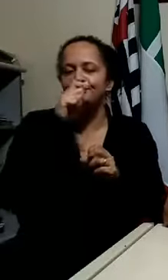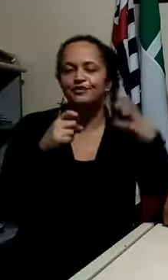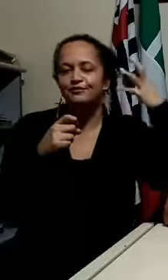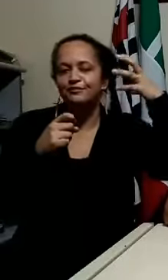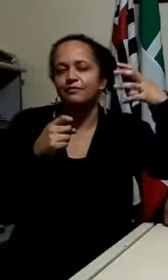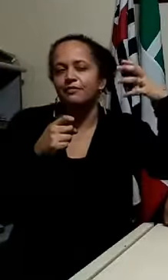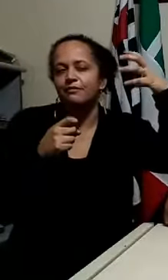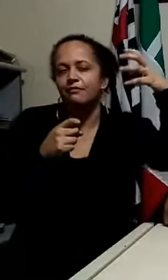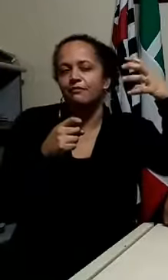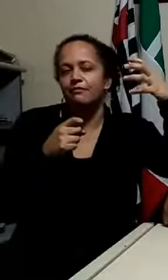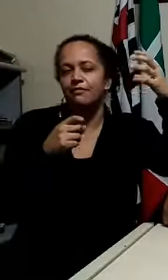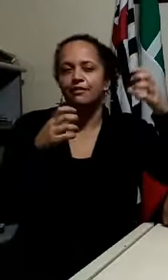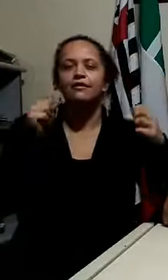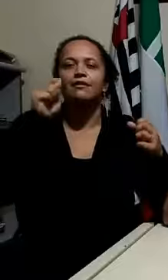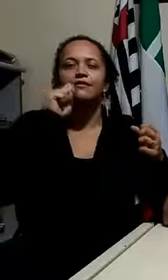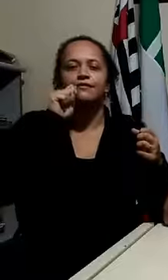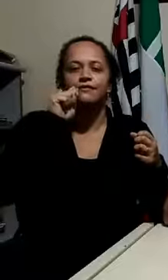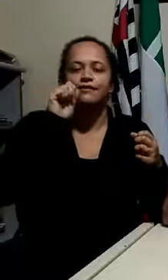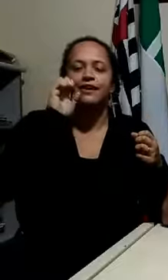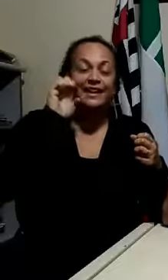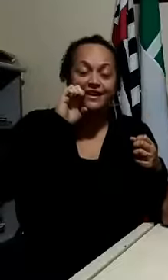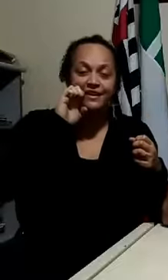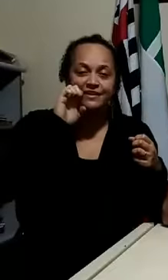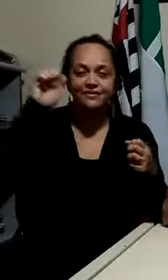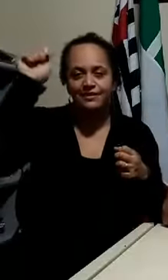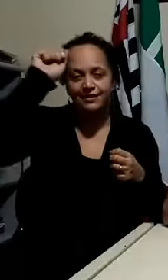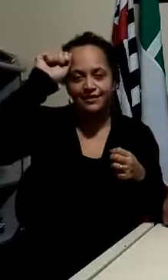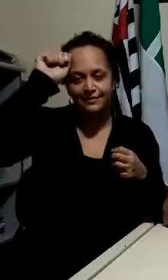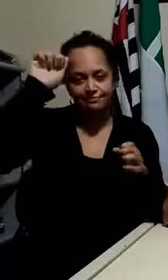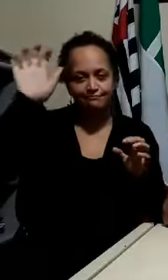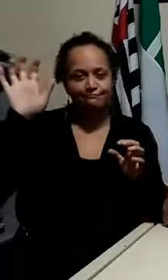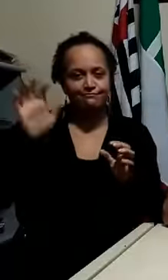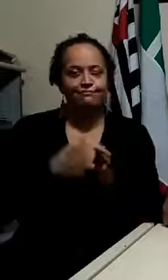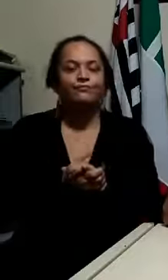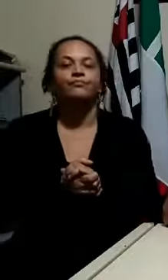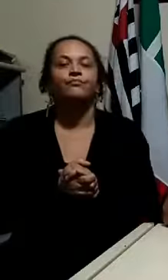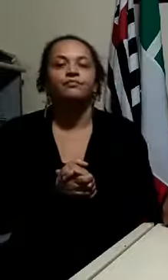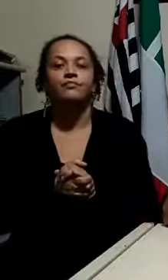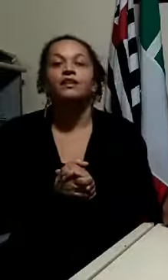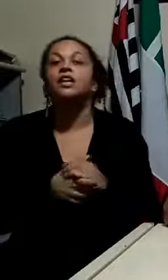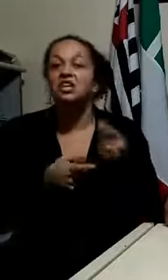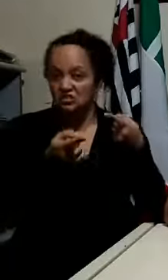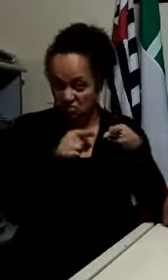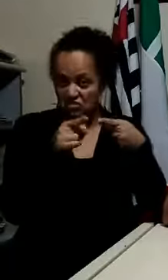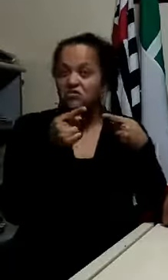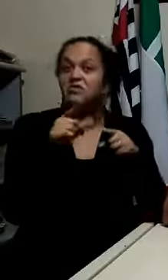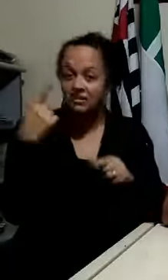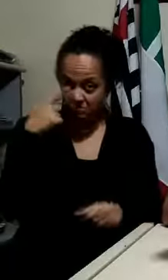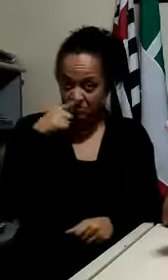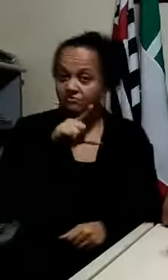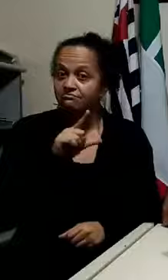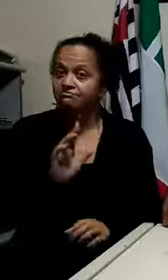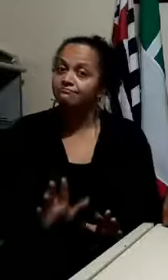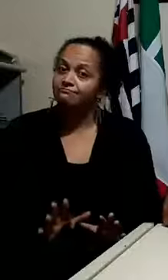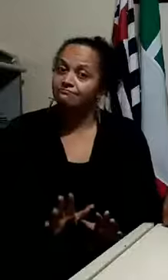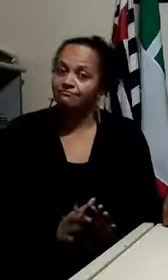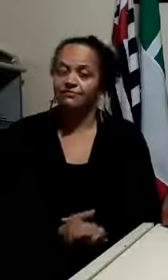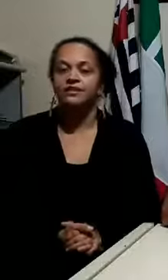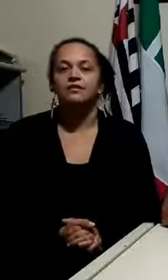Eva e induzir eles a comer do fruto proibido. E ele obteve sucesso. Ao longo de toda a